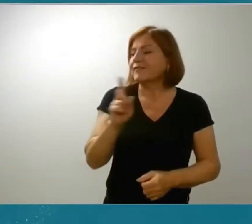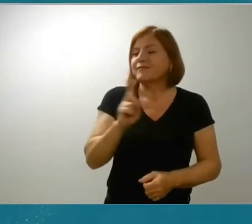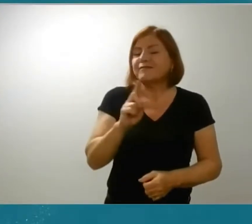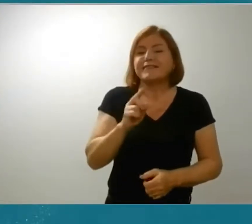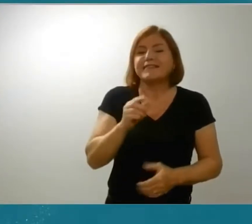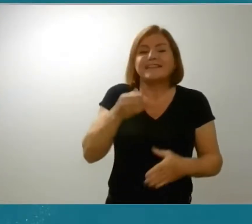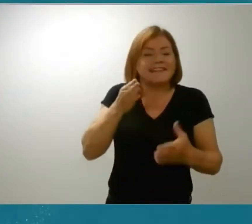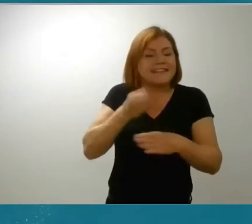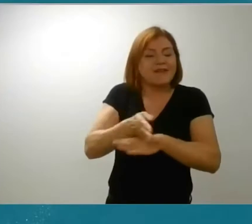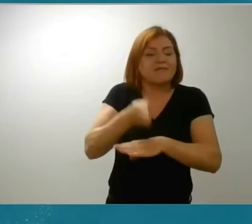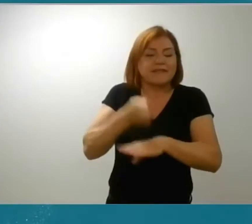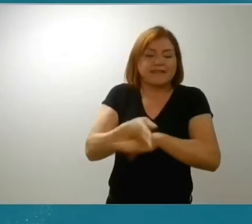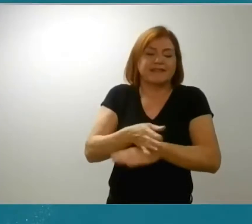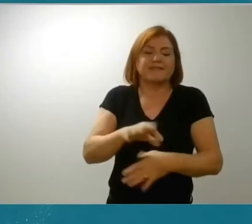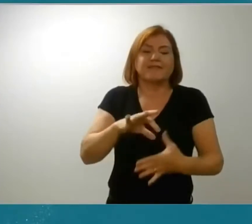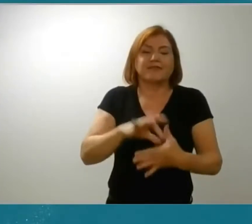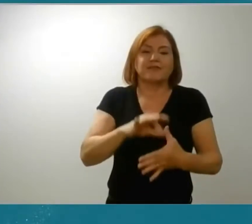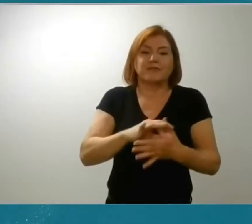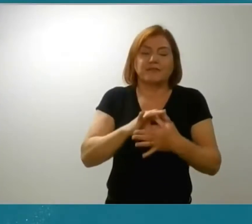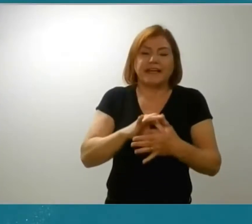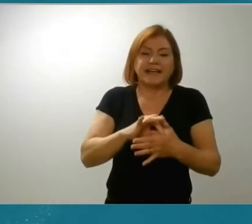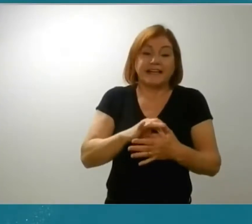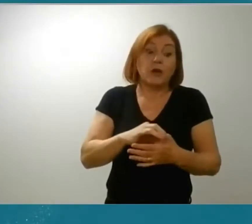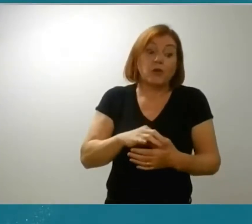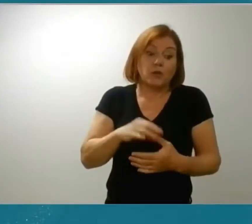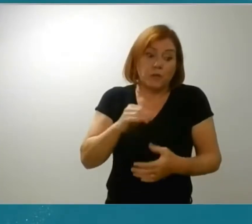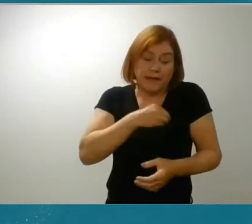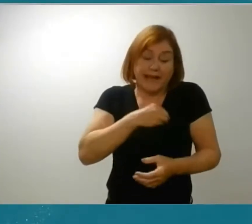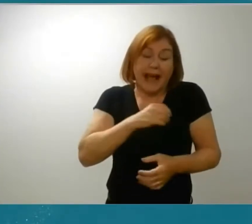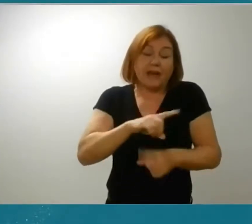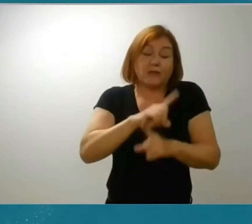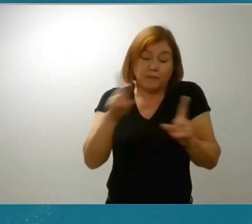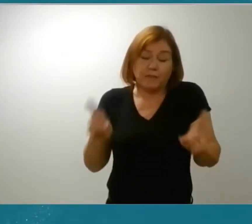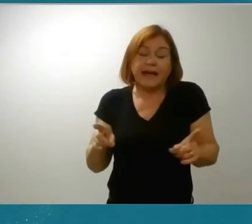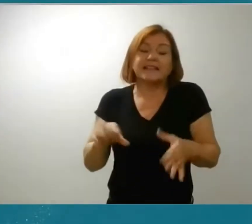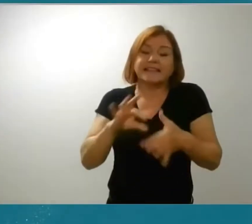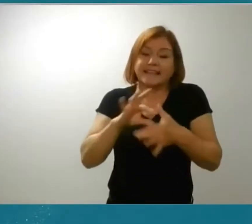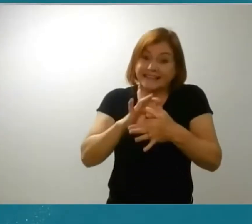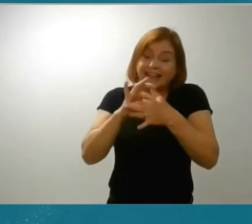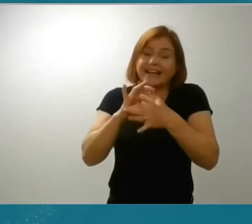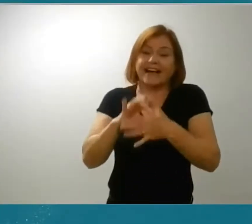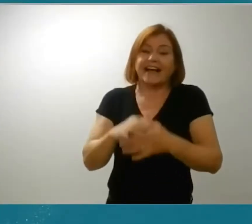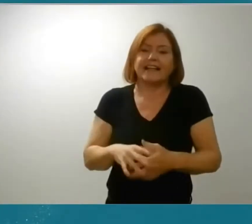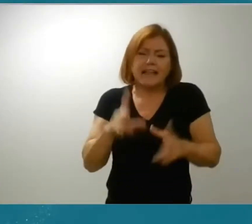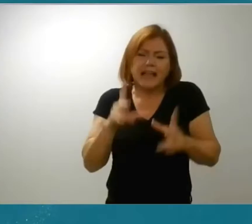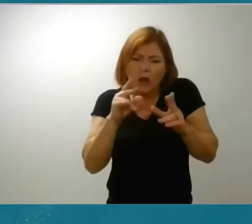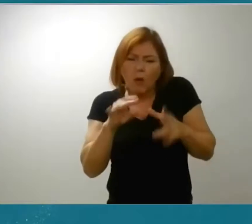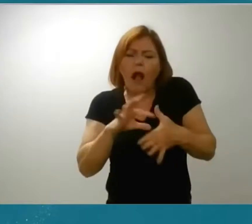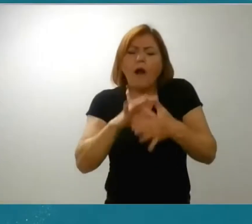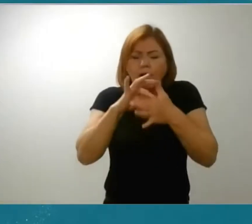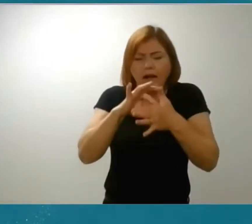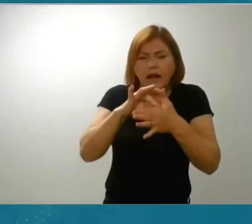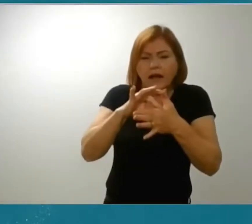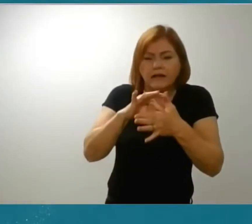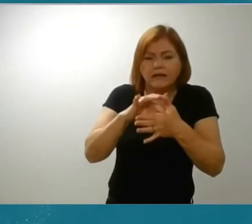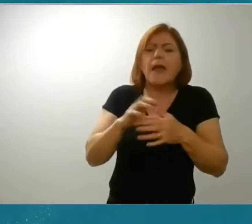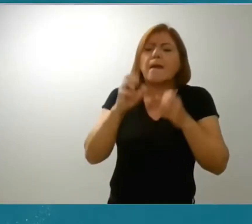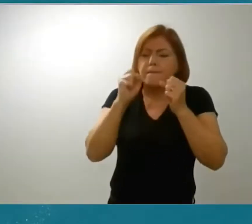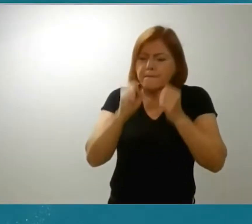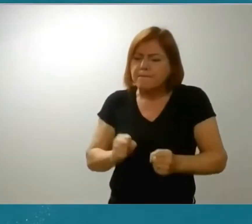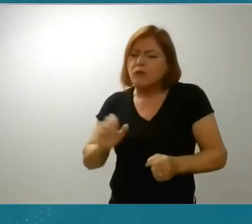carne, da semelhança da carne pecaminosa, e assim, irmãos, ele pôde salvar o seu